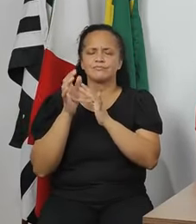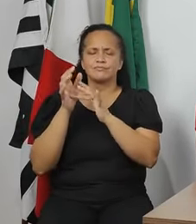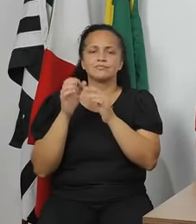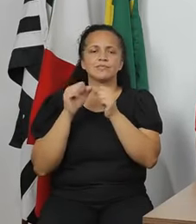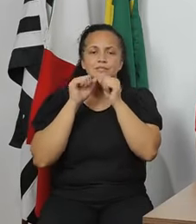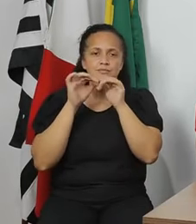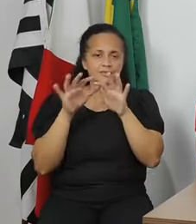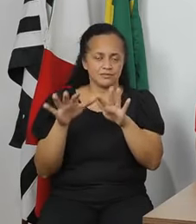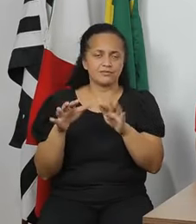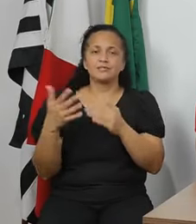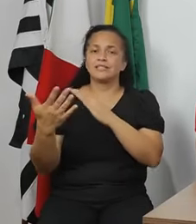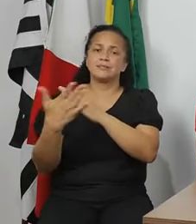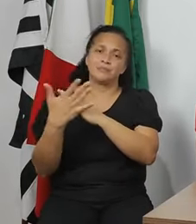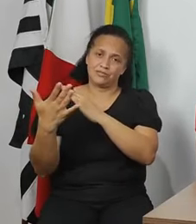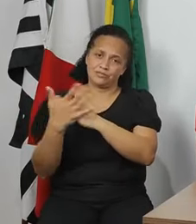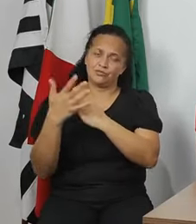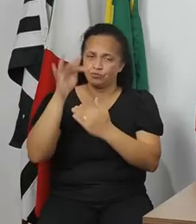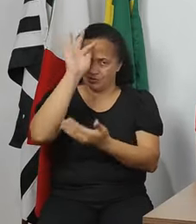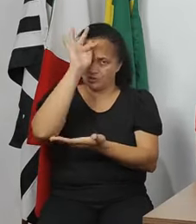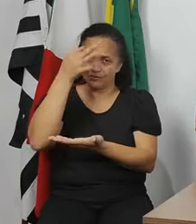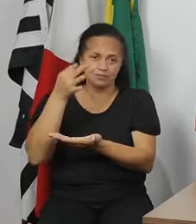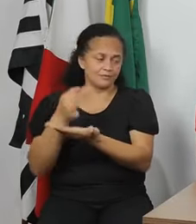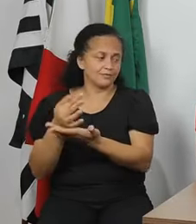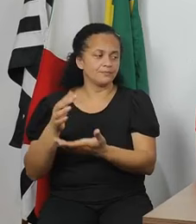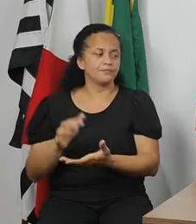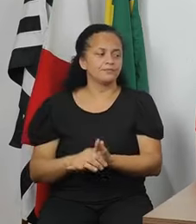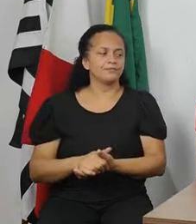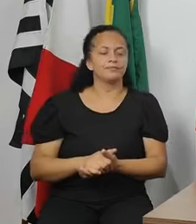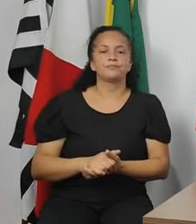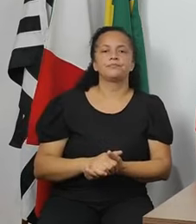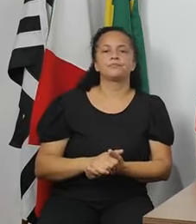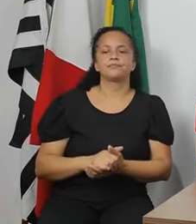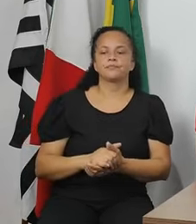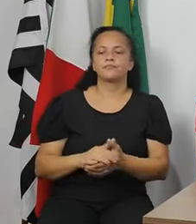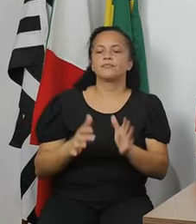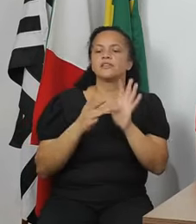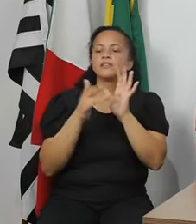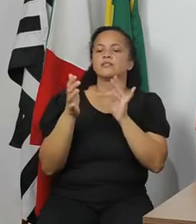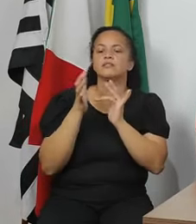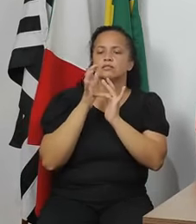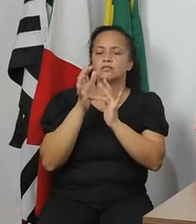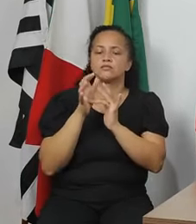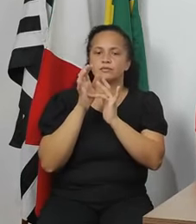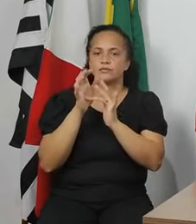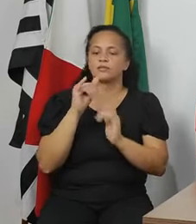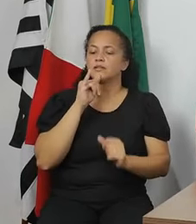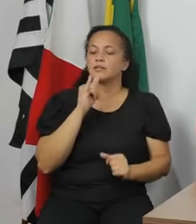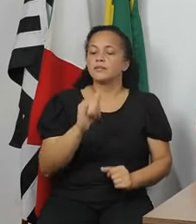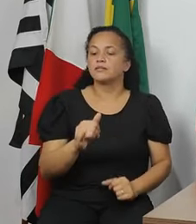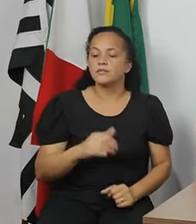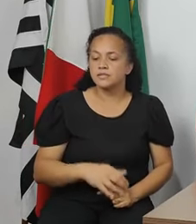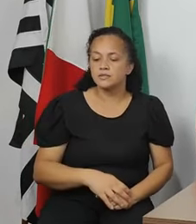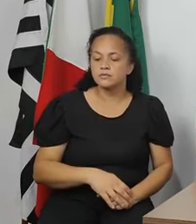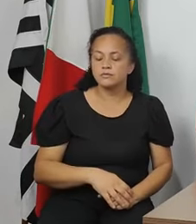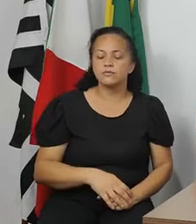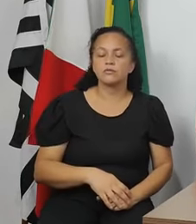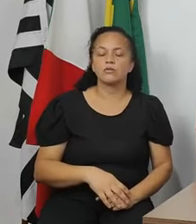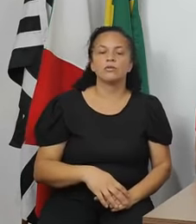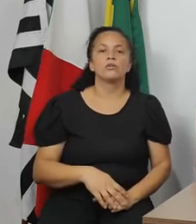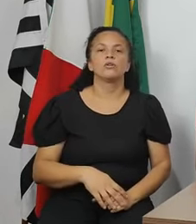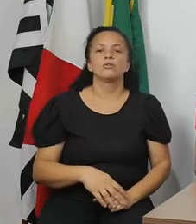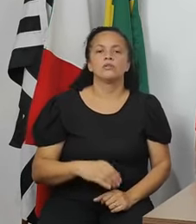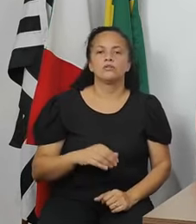E Jesus, vendo que a multidão corria, repreendeu o espírito imundo e disse: Espírito mudo e surdo, eu te